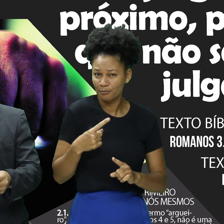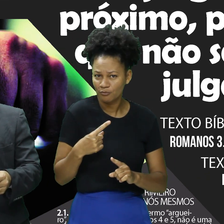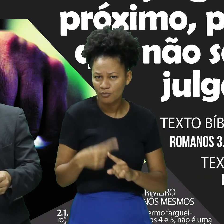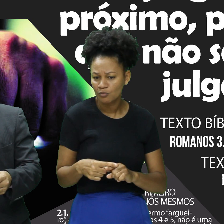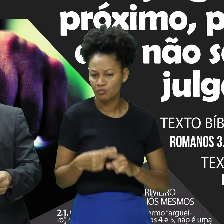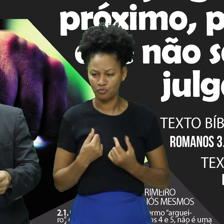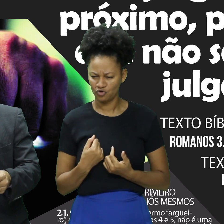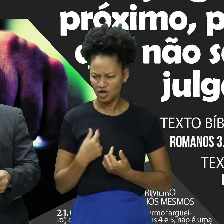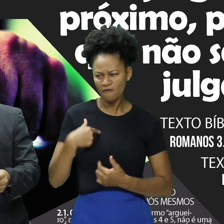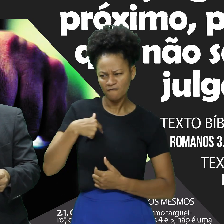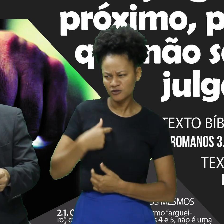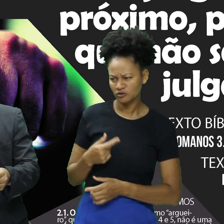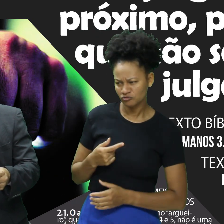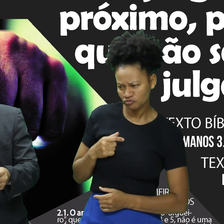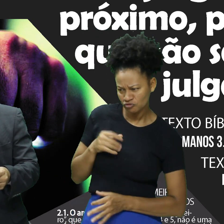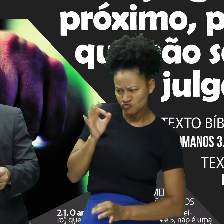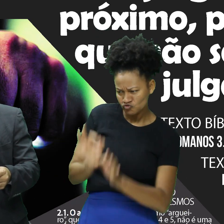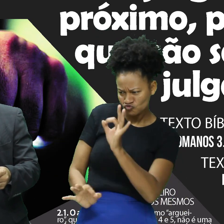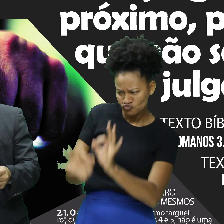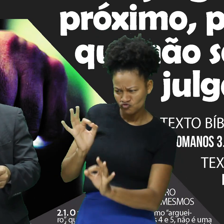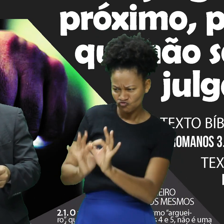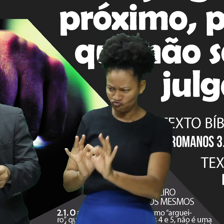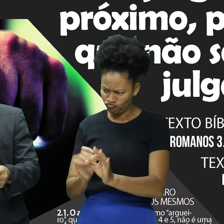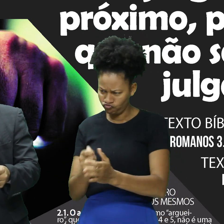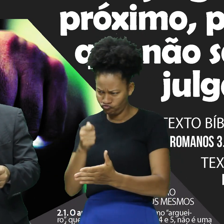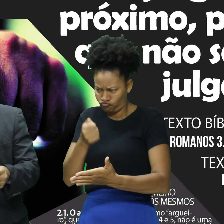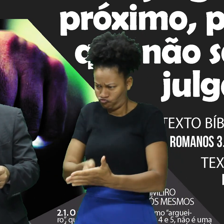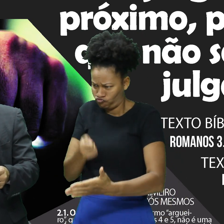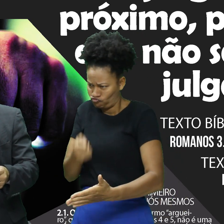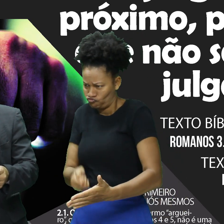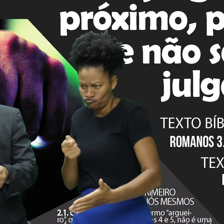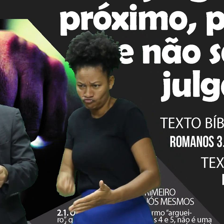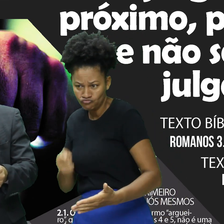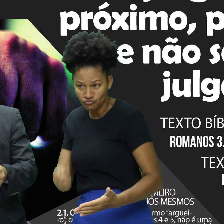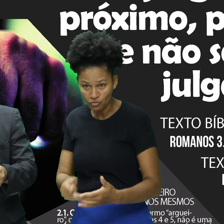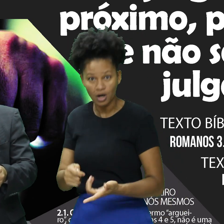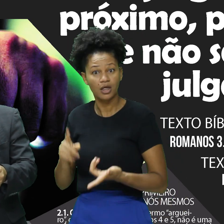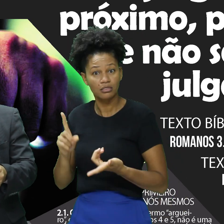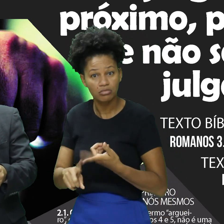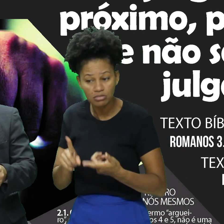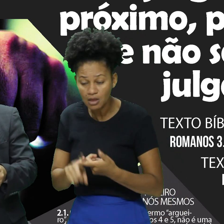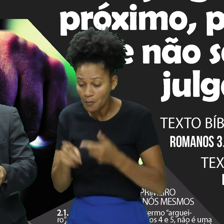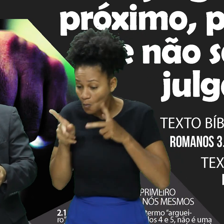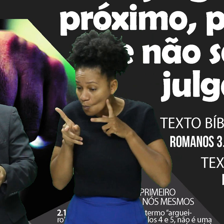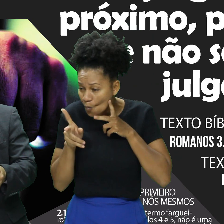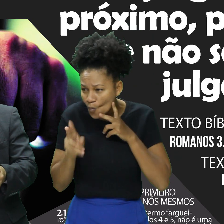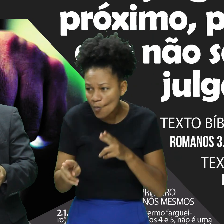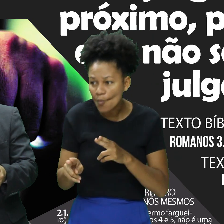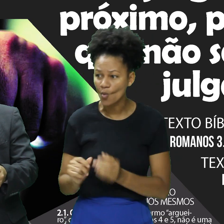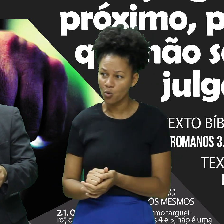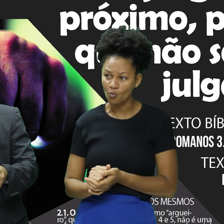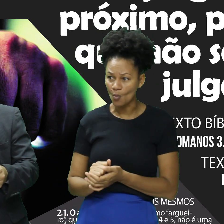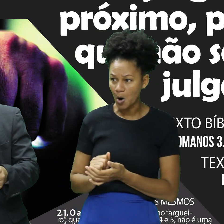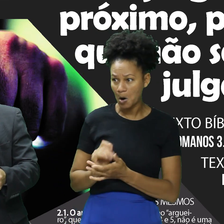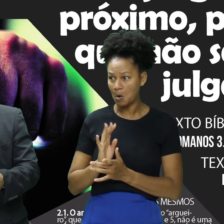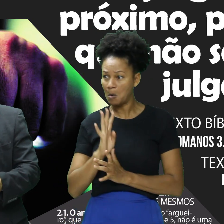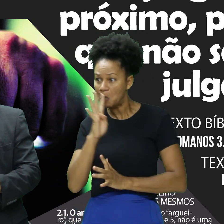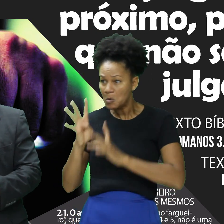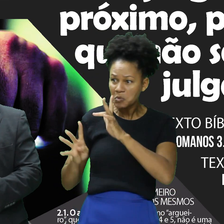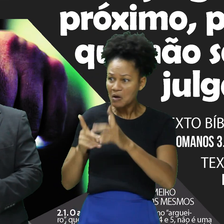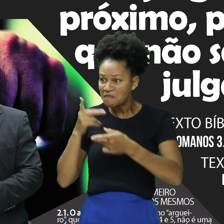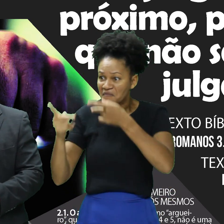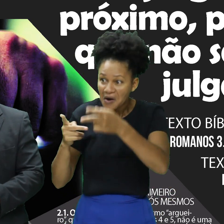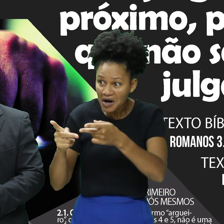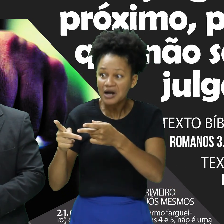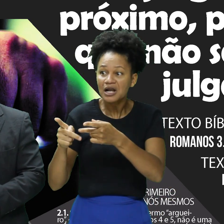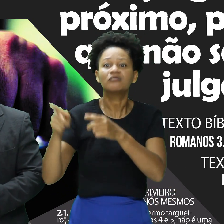que julgardes, sereis julgados, e com a mesma medida com que tiverdes medido, vos hão de medir